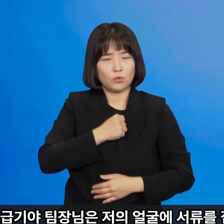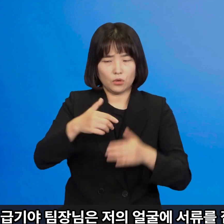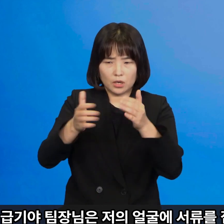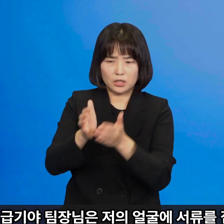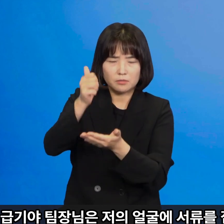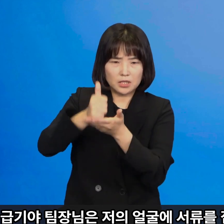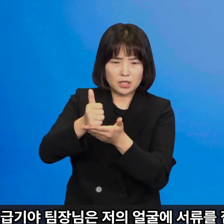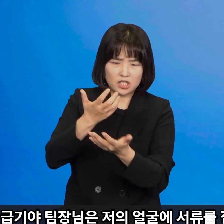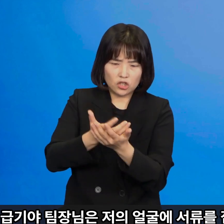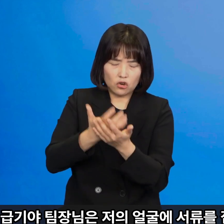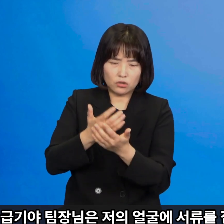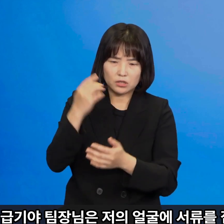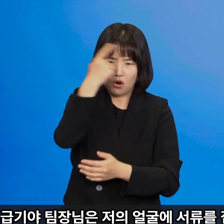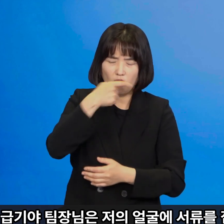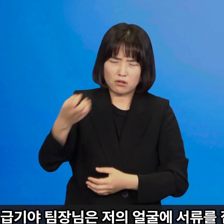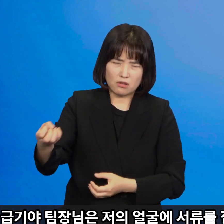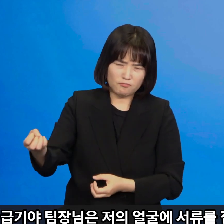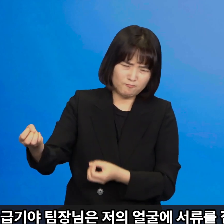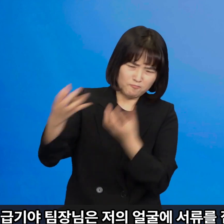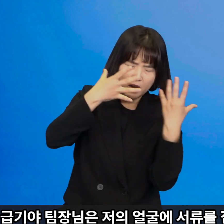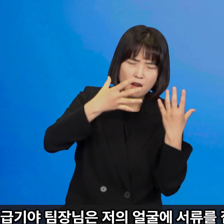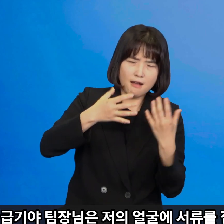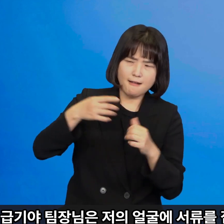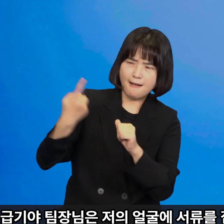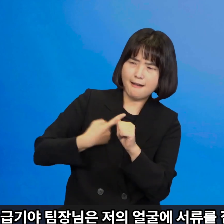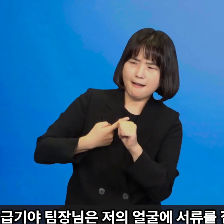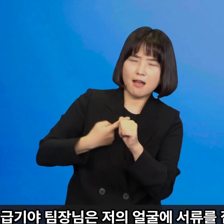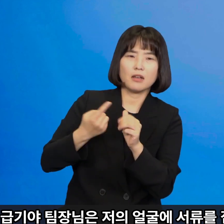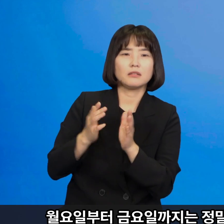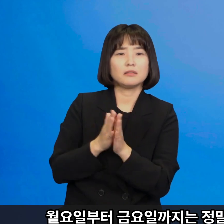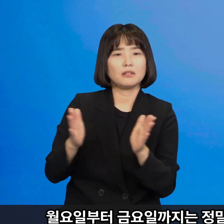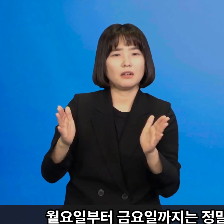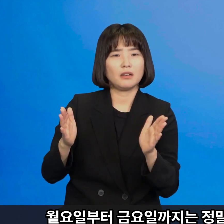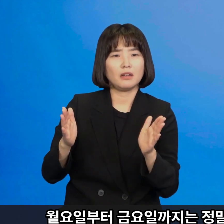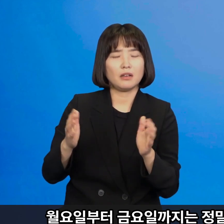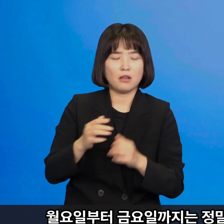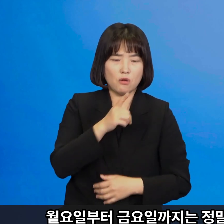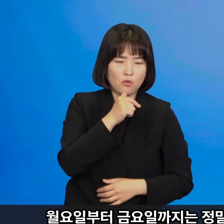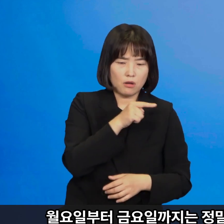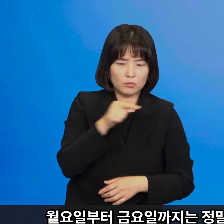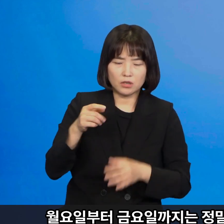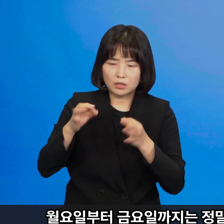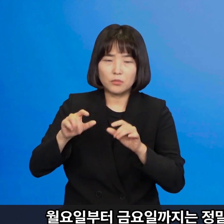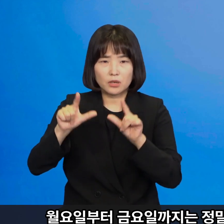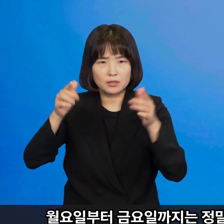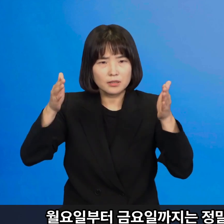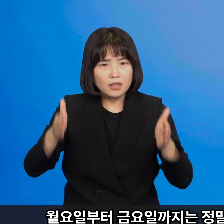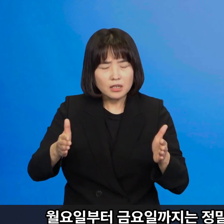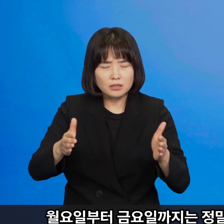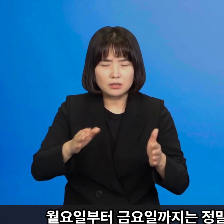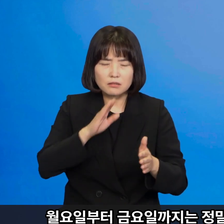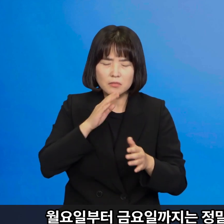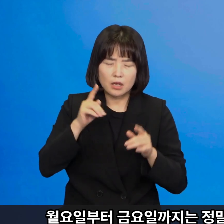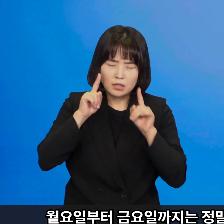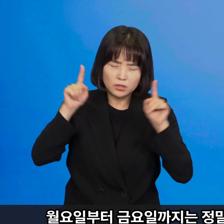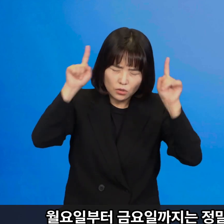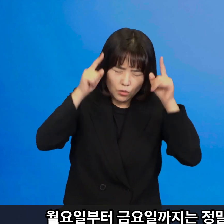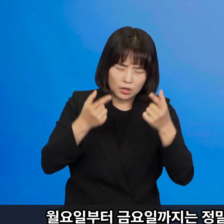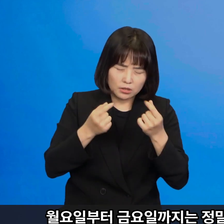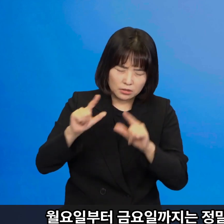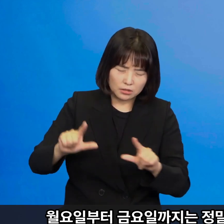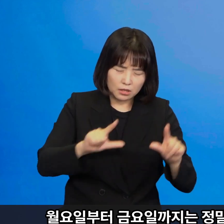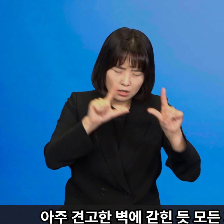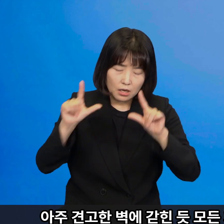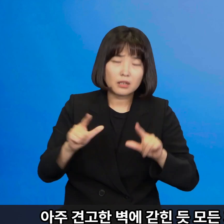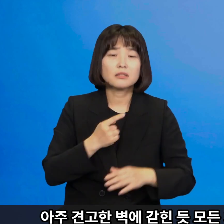저희 얼굴에 서류를 집어던지고 욕설을 하기 시작하였습니다. 월요일부터 금요일까지는 정말 지옥과 같은 일상을